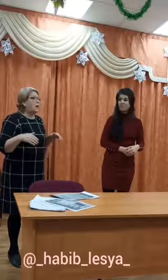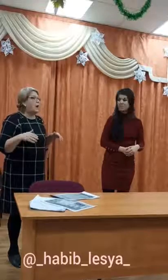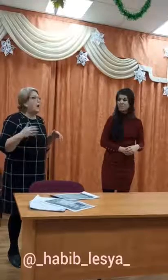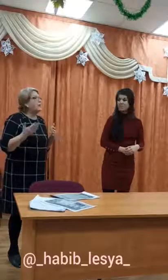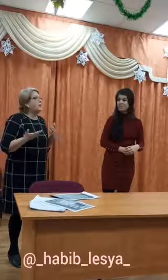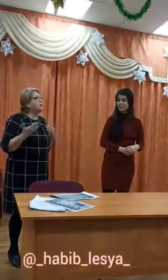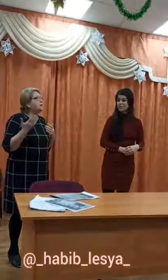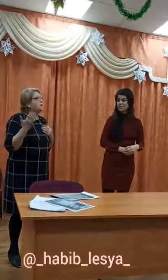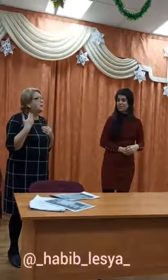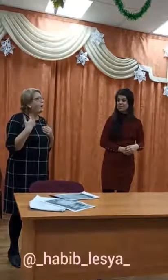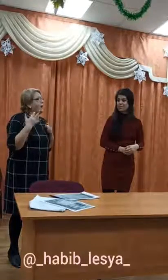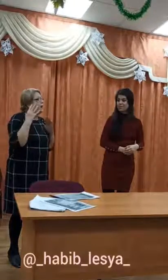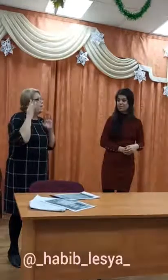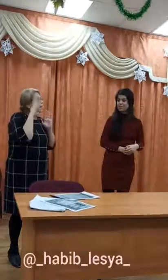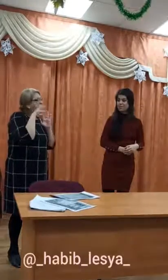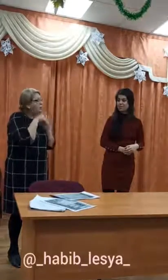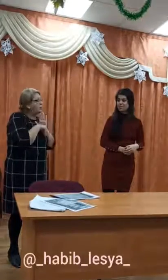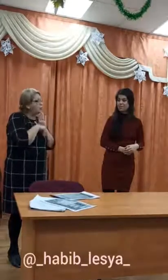А если я положу,